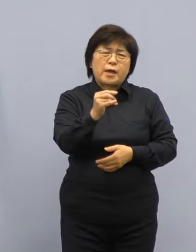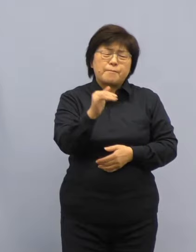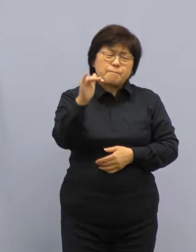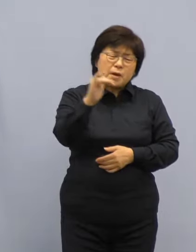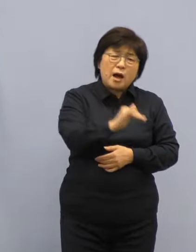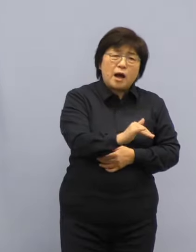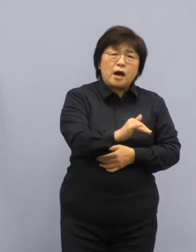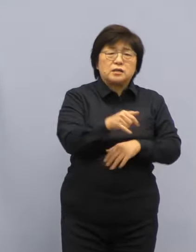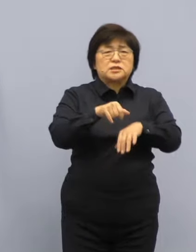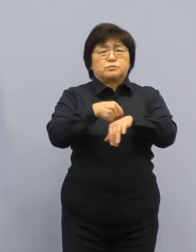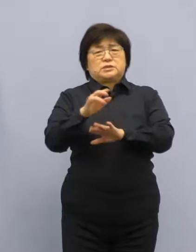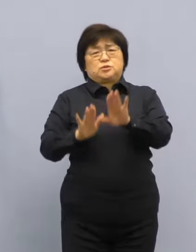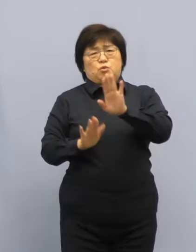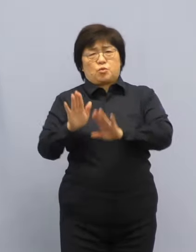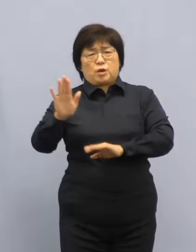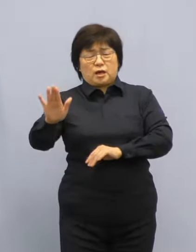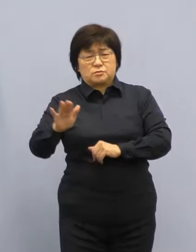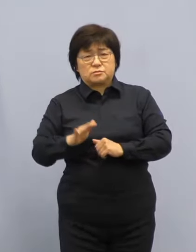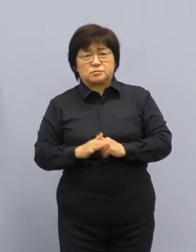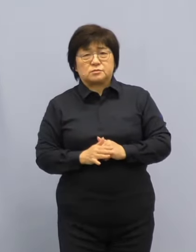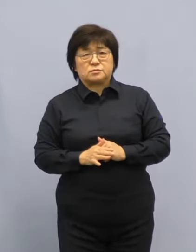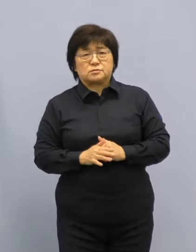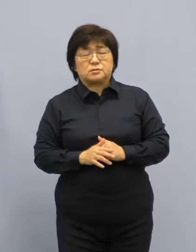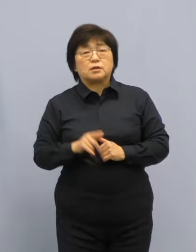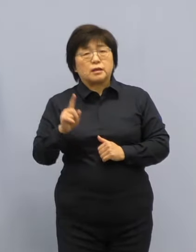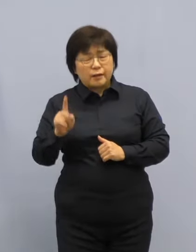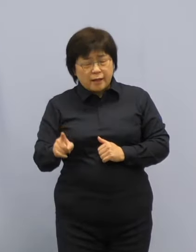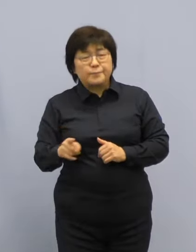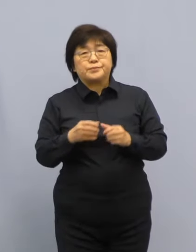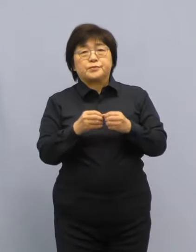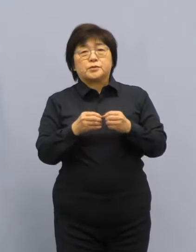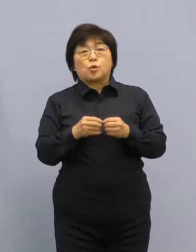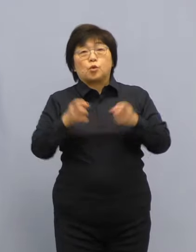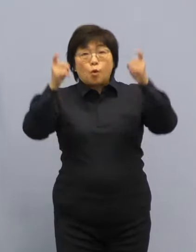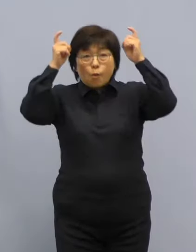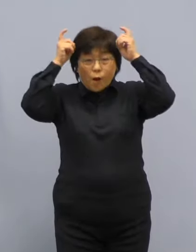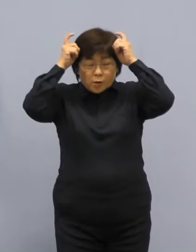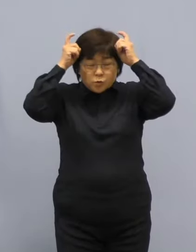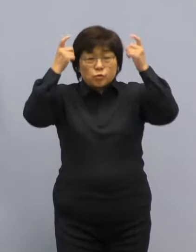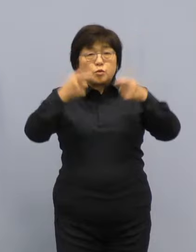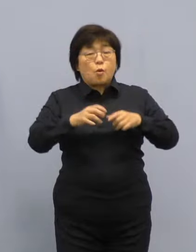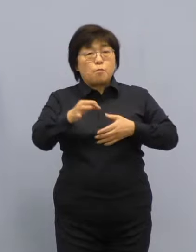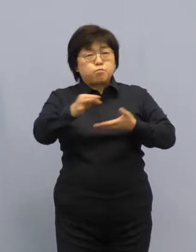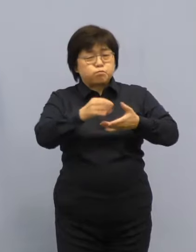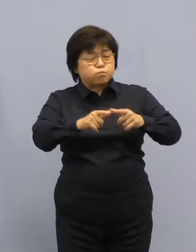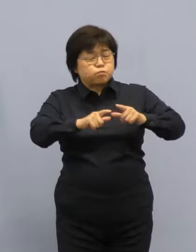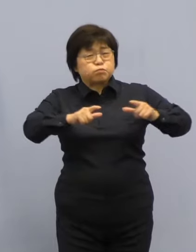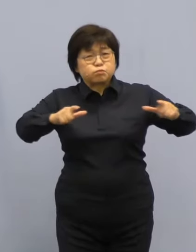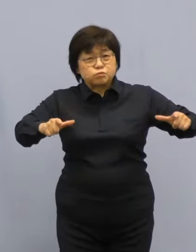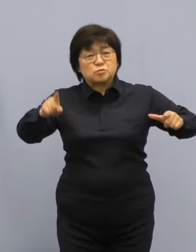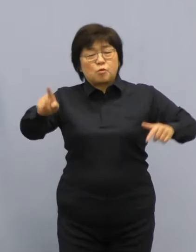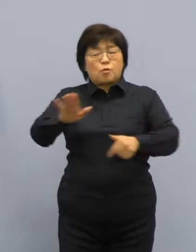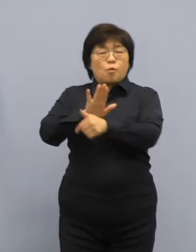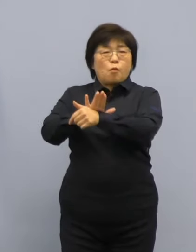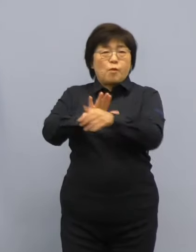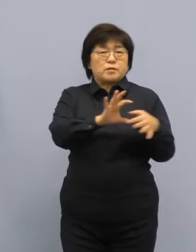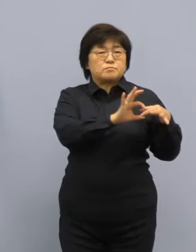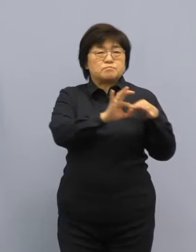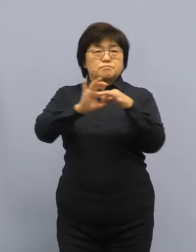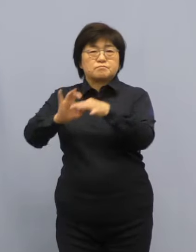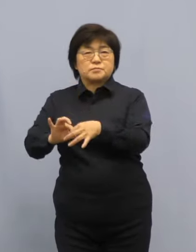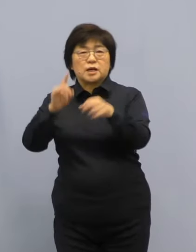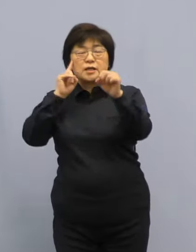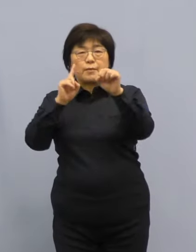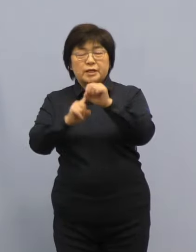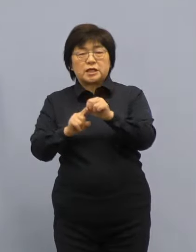しい状況に置かれております。そこで長崎和牛の消費を拡大をいたしまして生産者の応援につなげるために